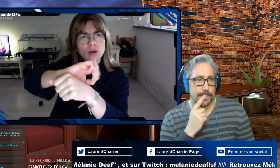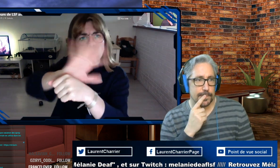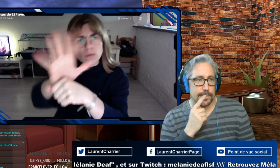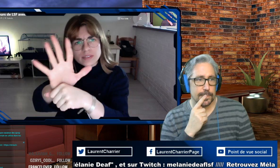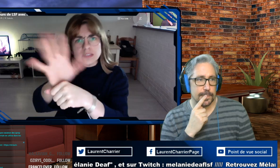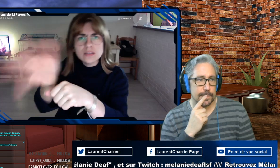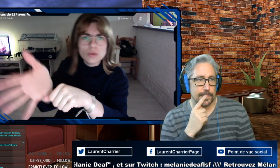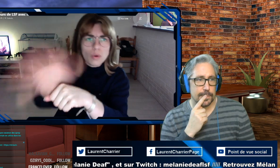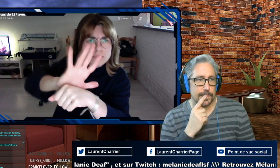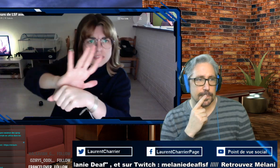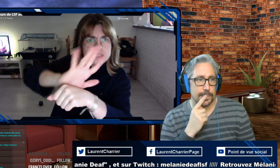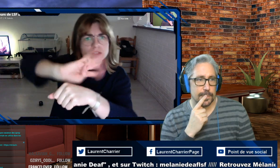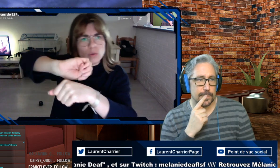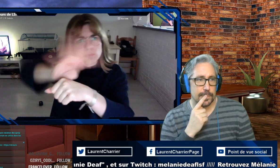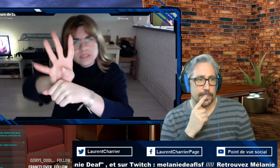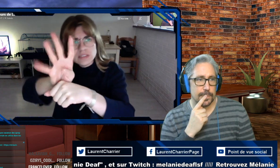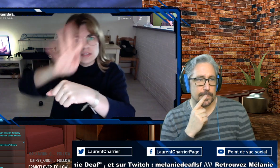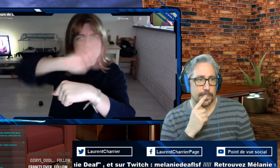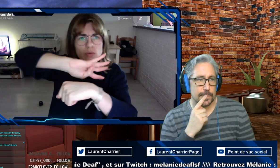c'était